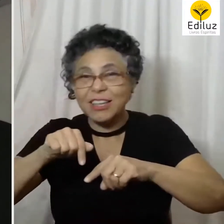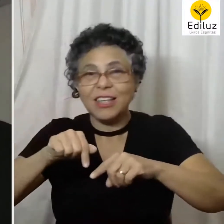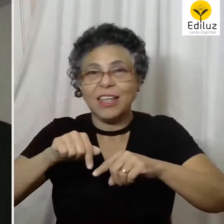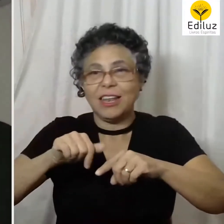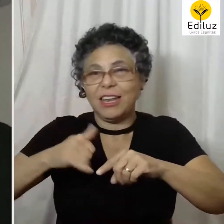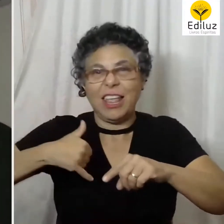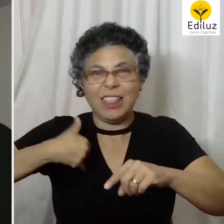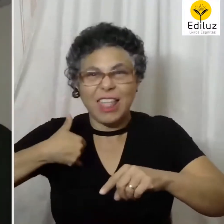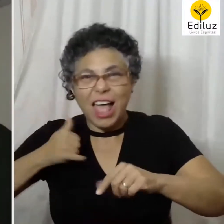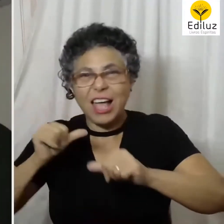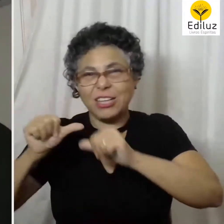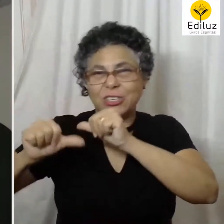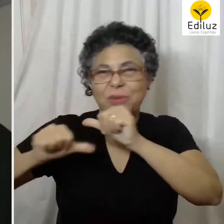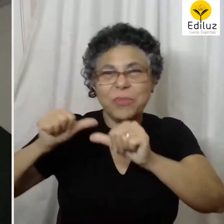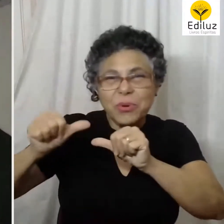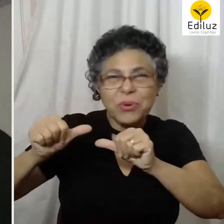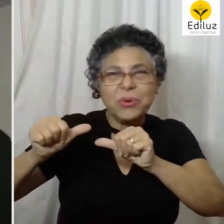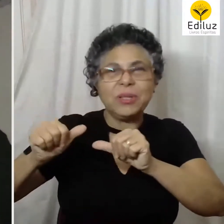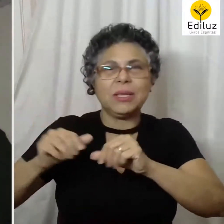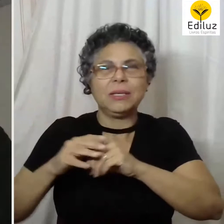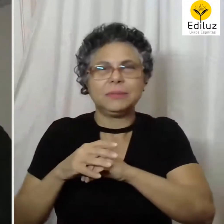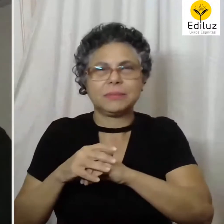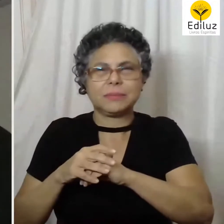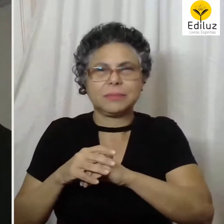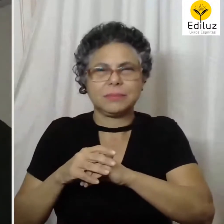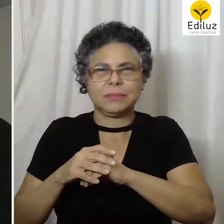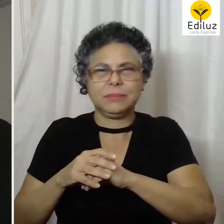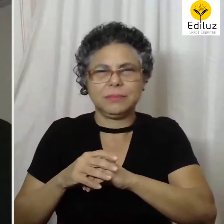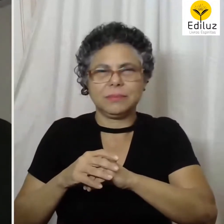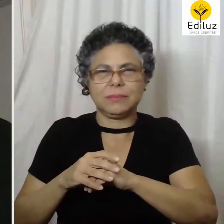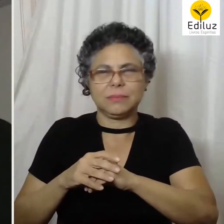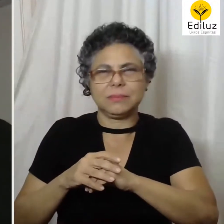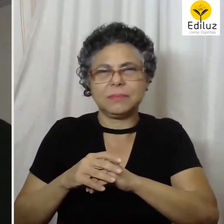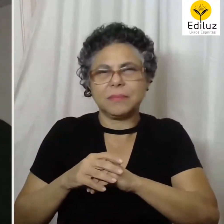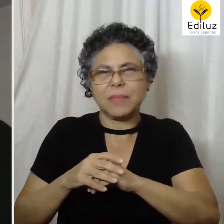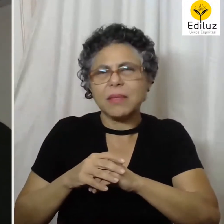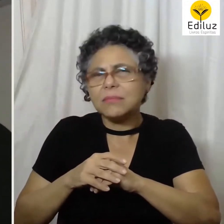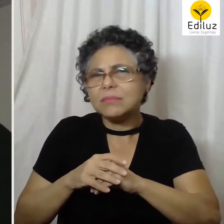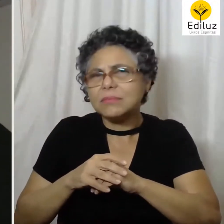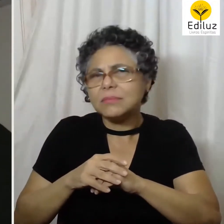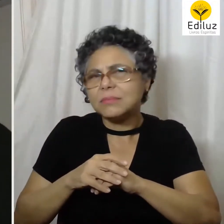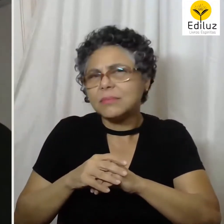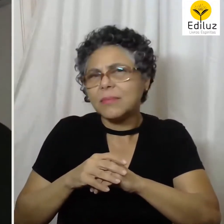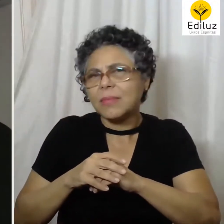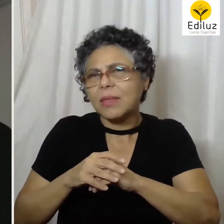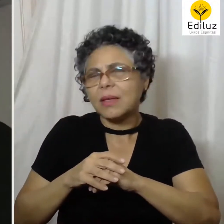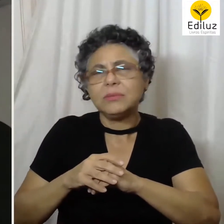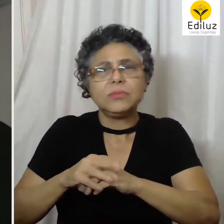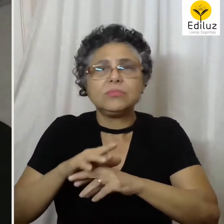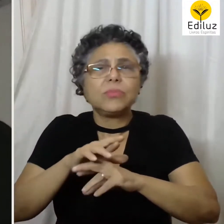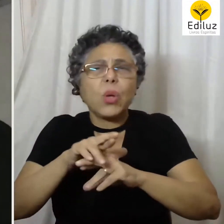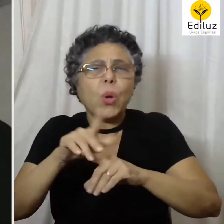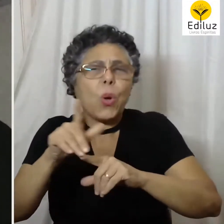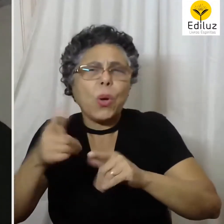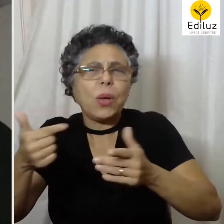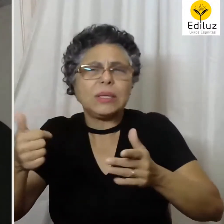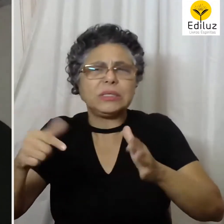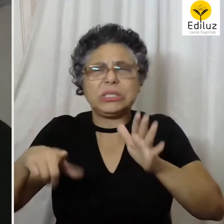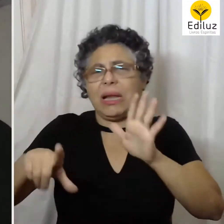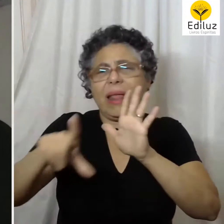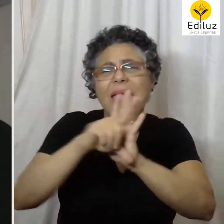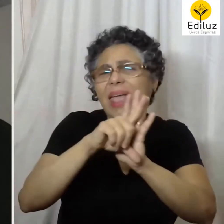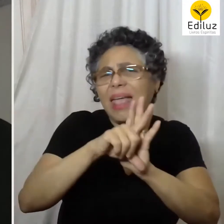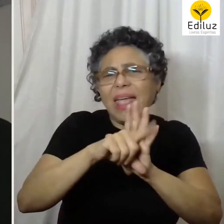passagem de efemérides ou de circunstâncias legais ou